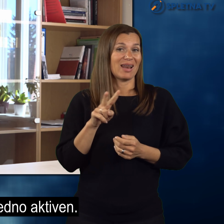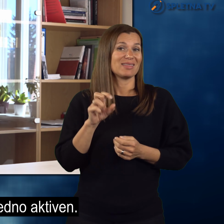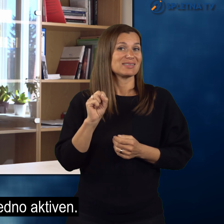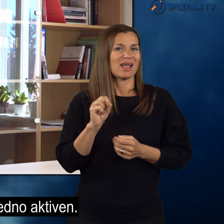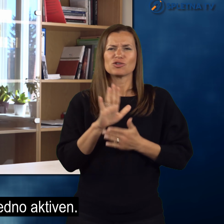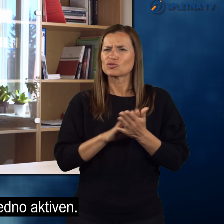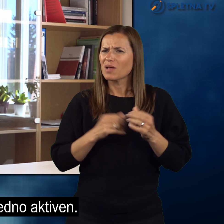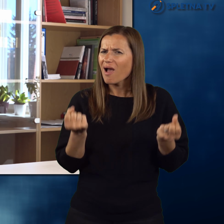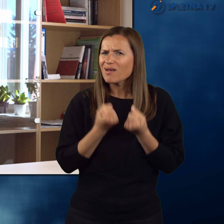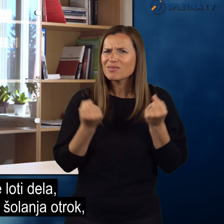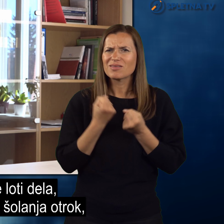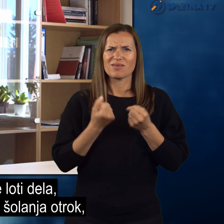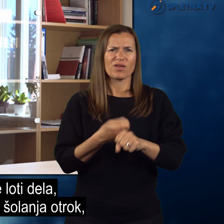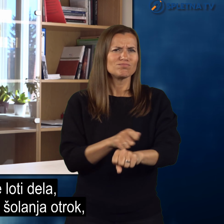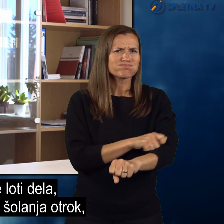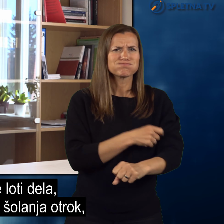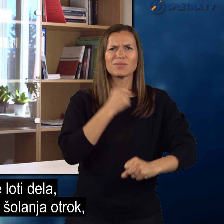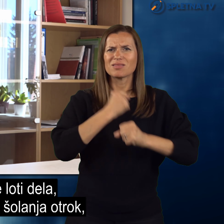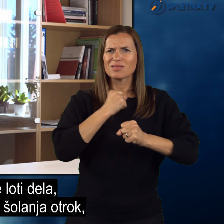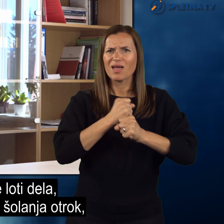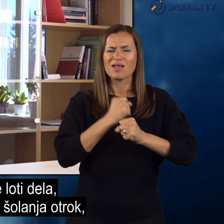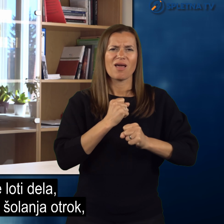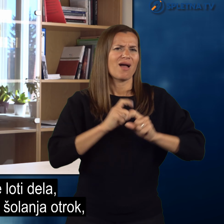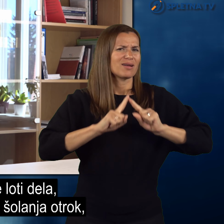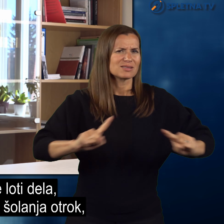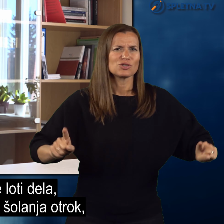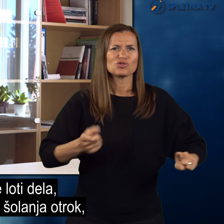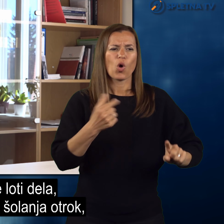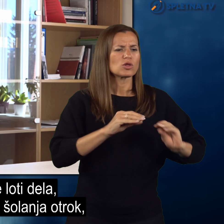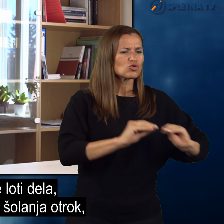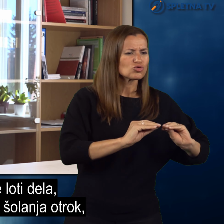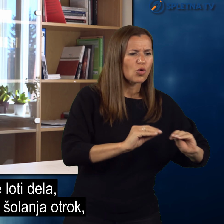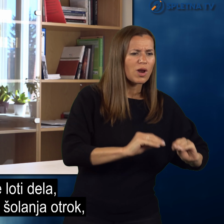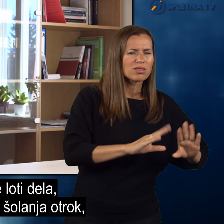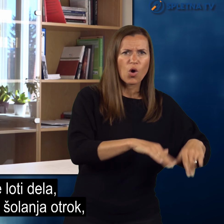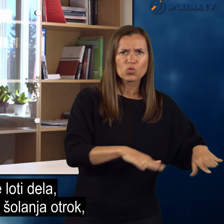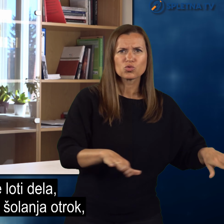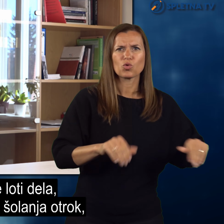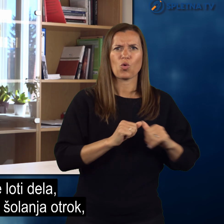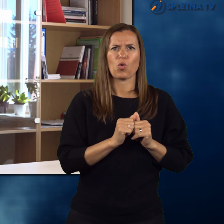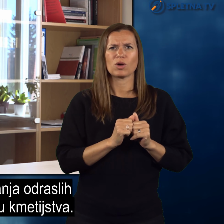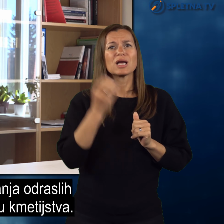aktiven, takoj se loti dela, ki obsega od šolanja otrok,